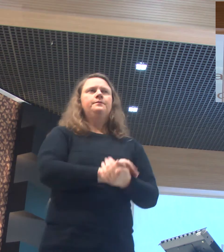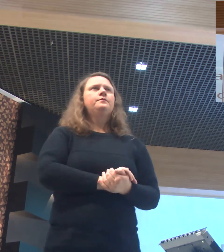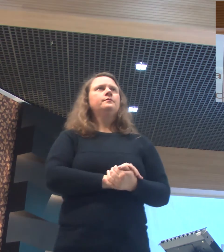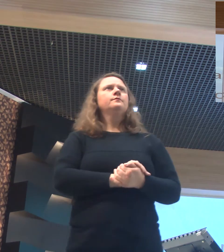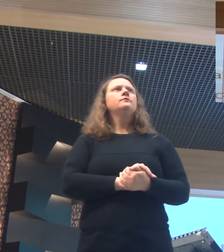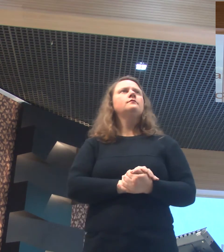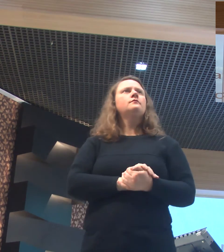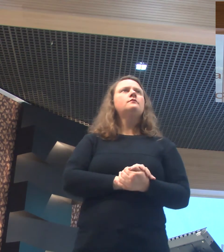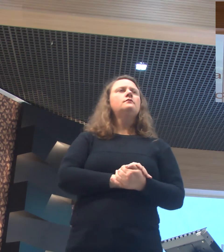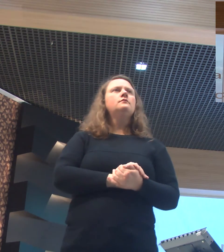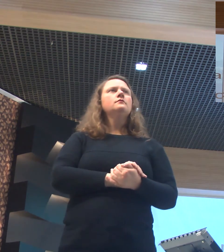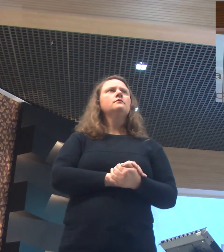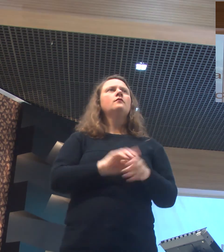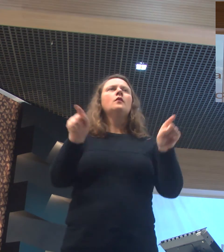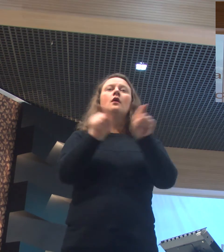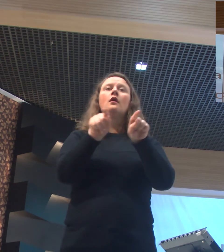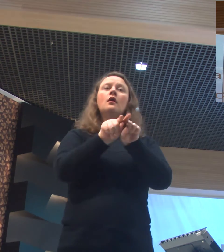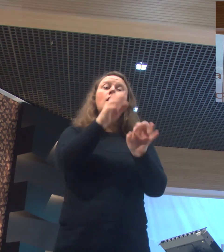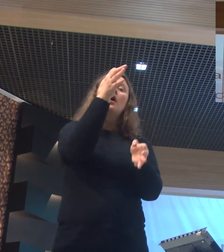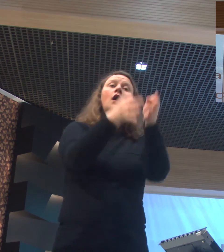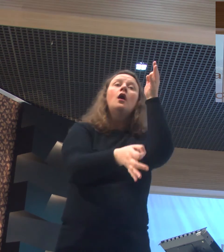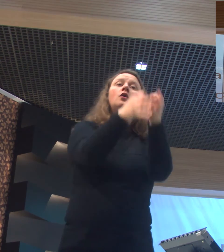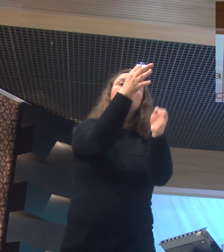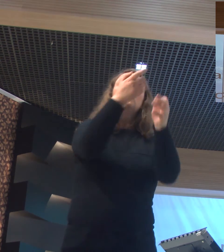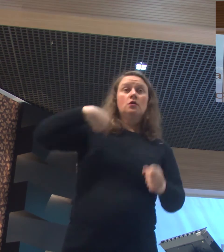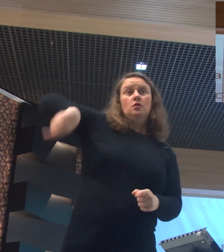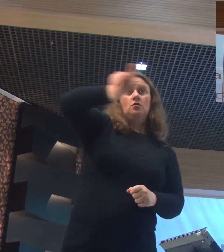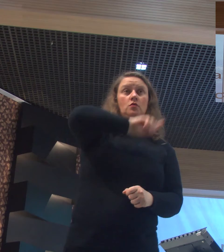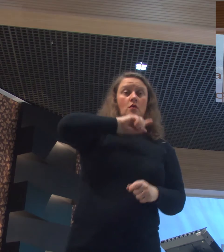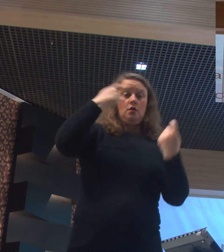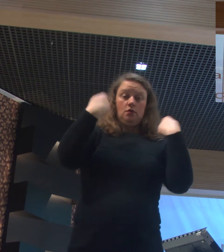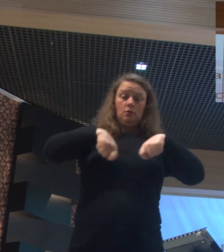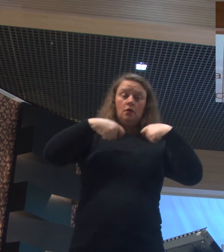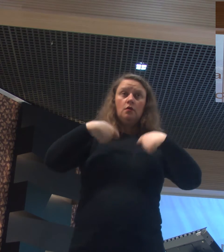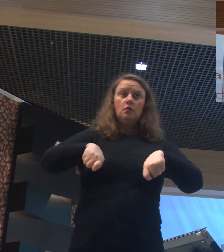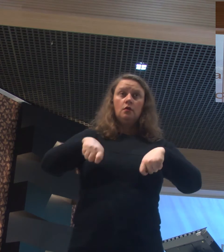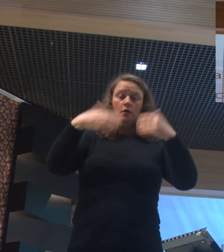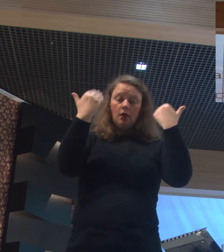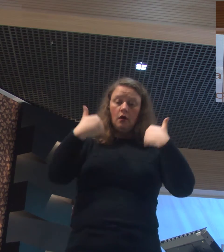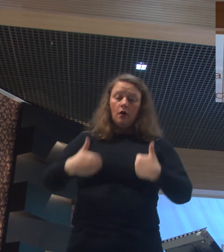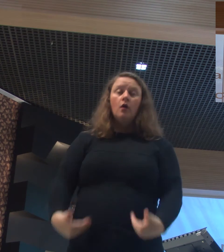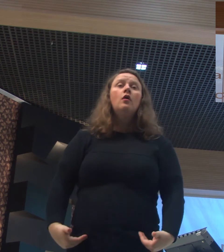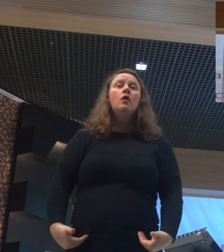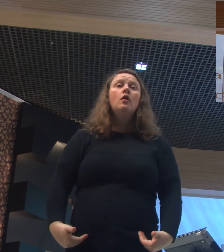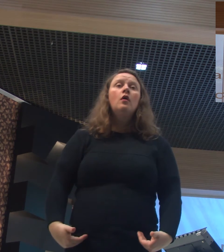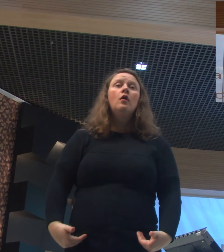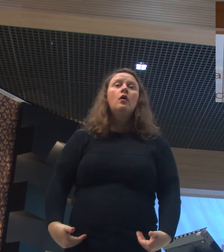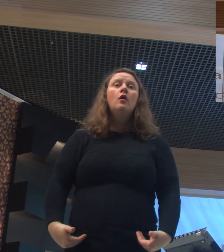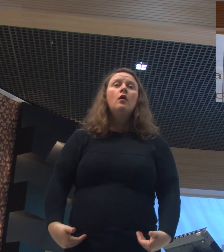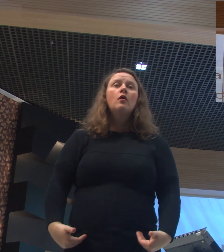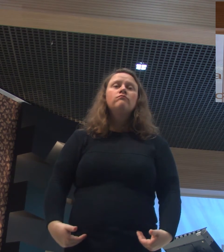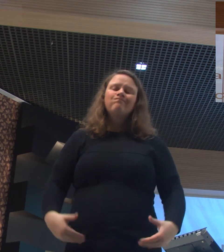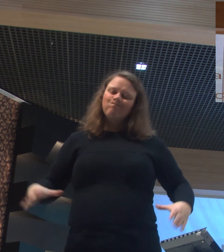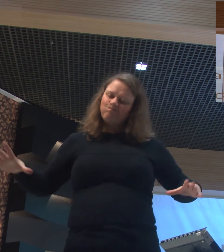outras. E a justiça que a gente precisa ter nas nossas vidas é a justiça